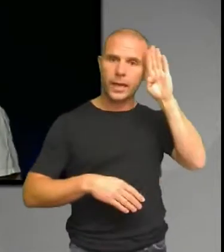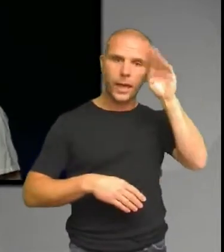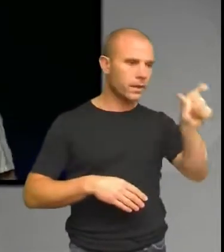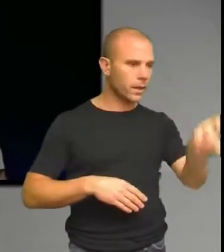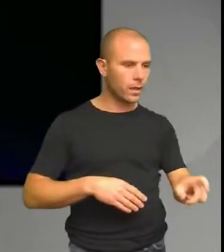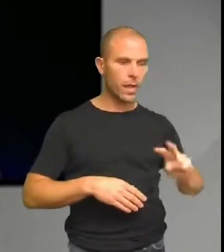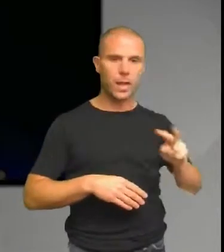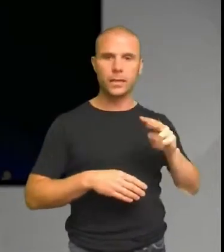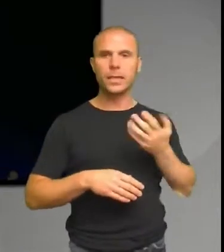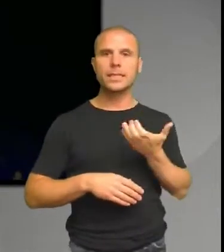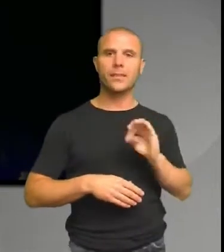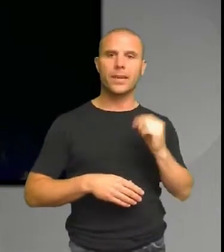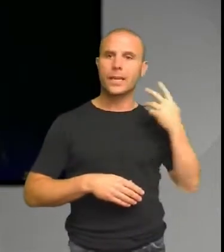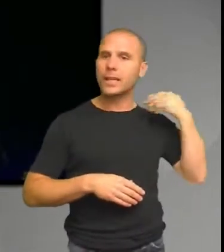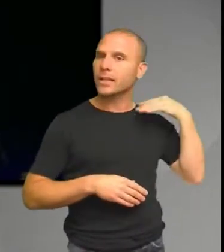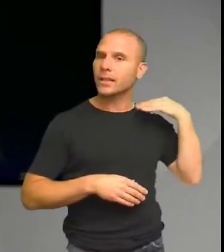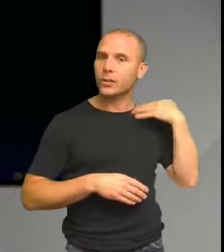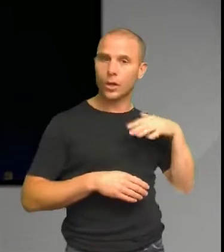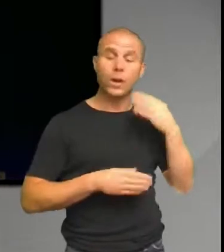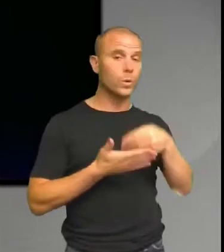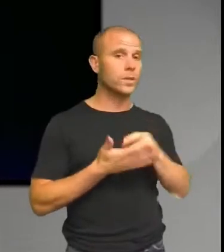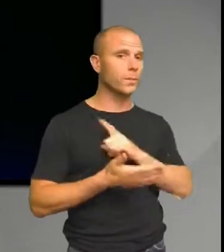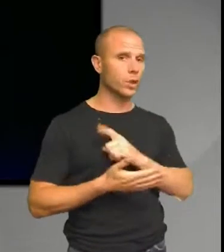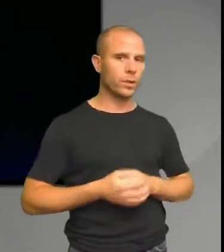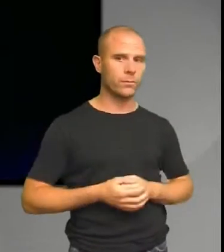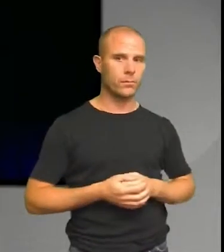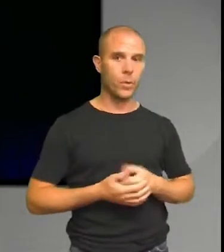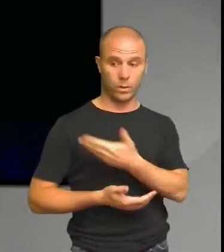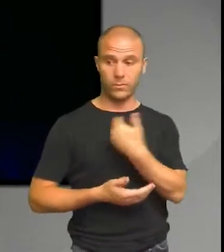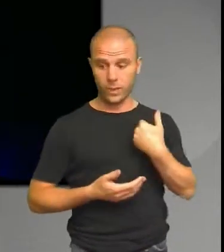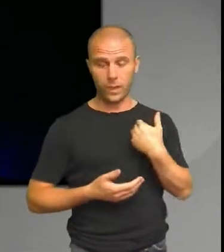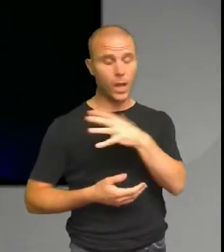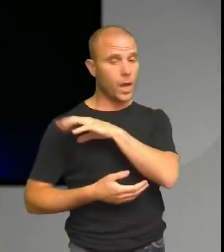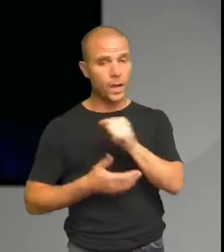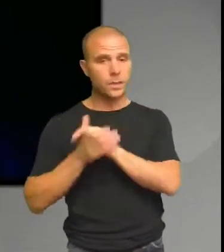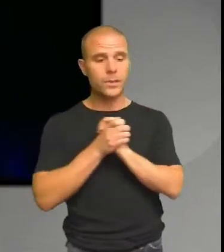en civilingenjör. Detta betalar vi med våra skattepengar.